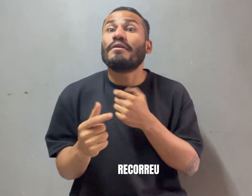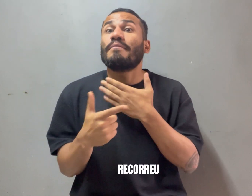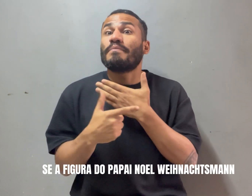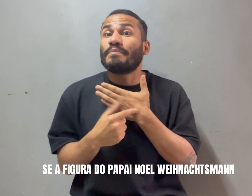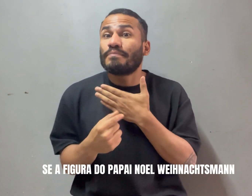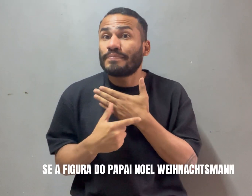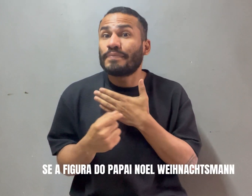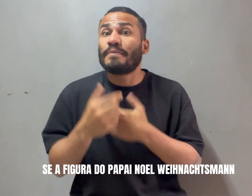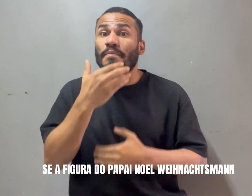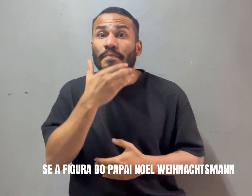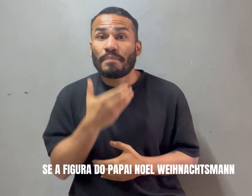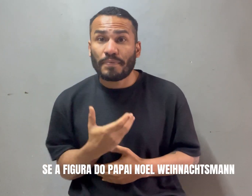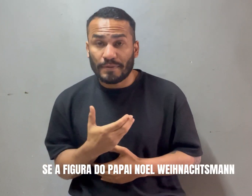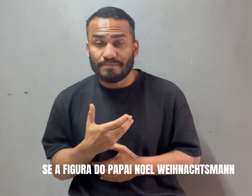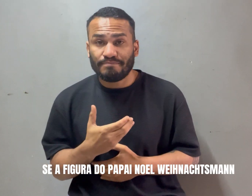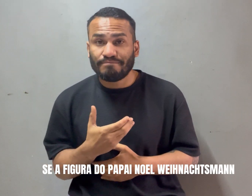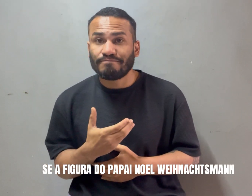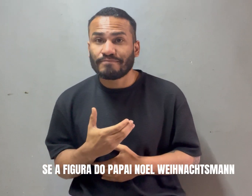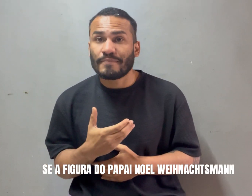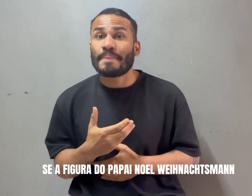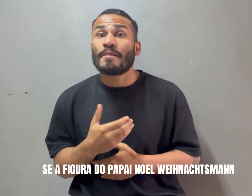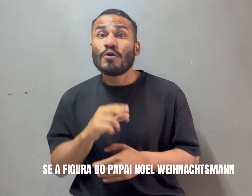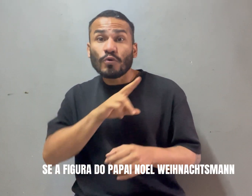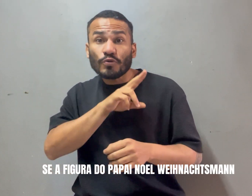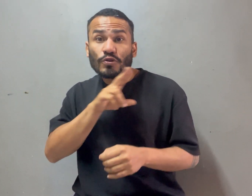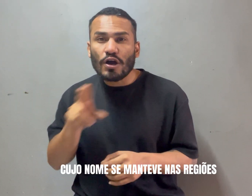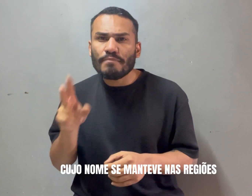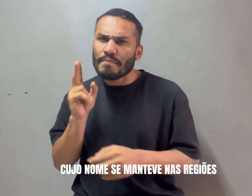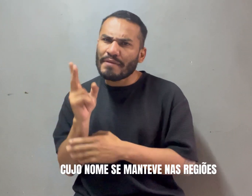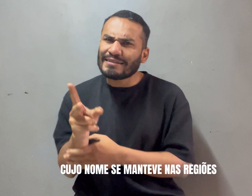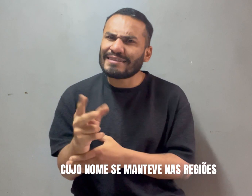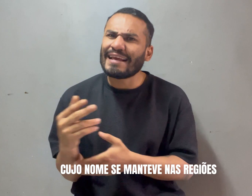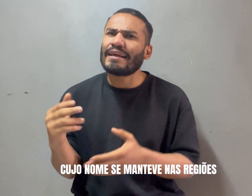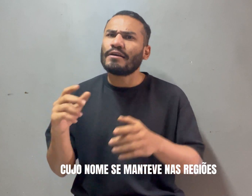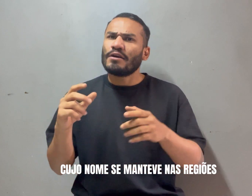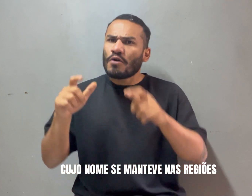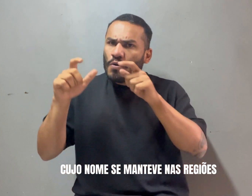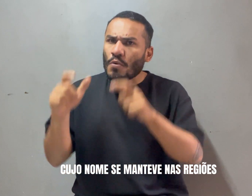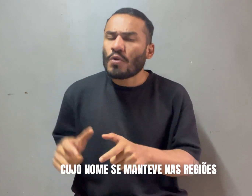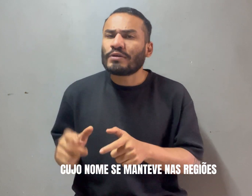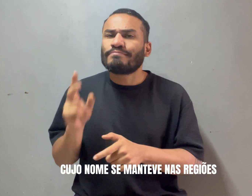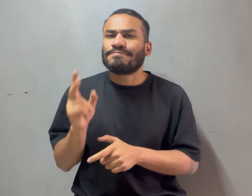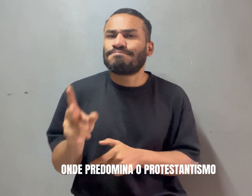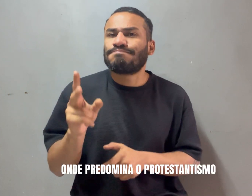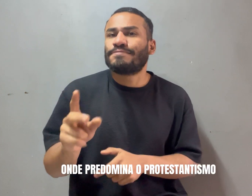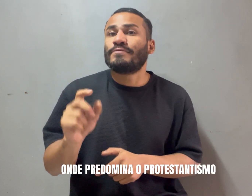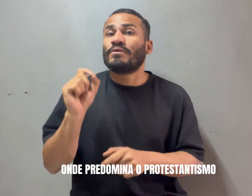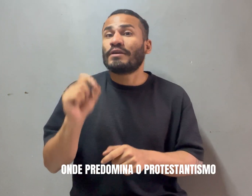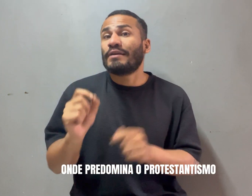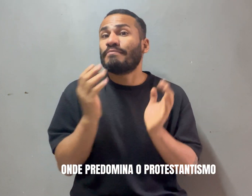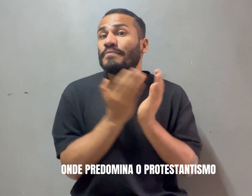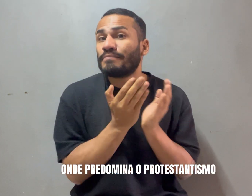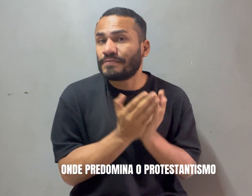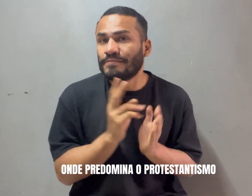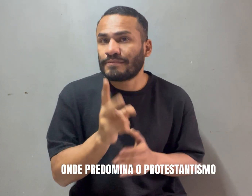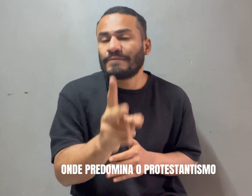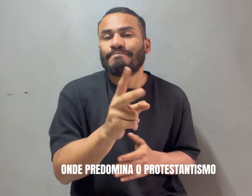recorreu-se à figura do Papai Noel, Weihnachtsmann, cujo nome se manteve nas regiões onde predomina o